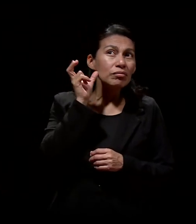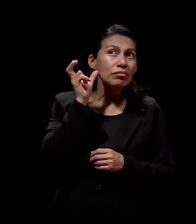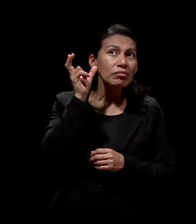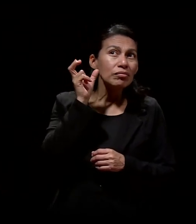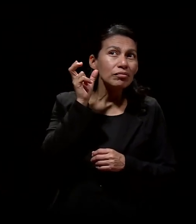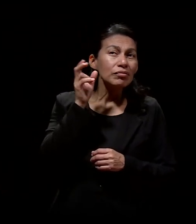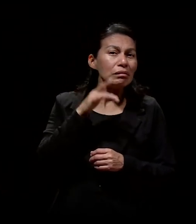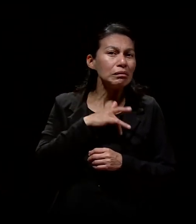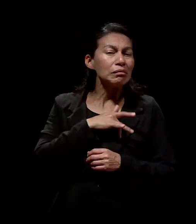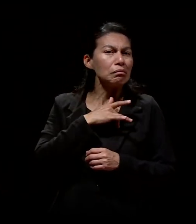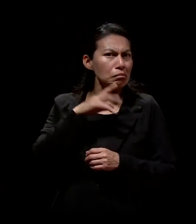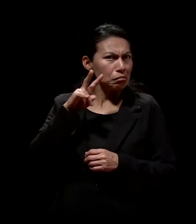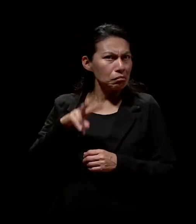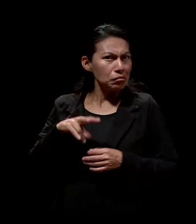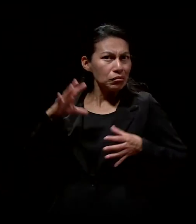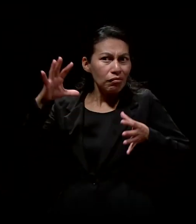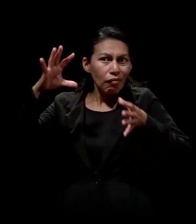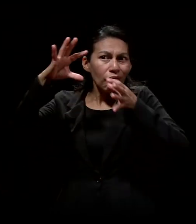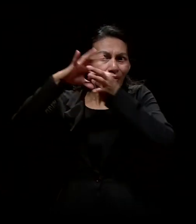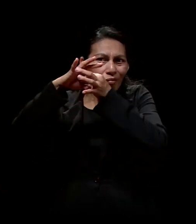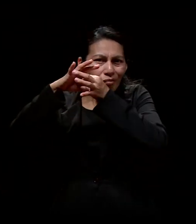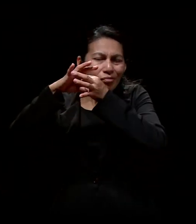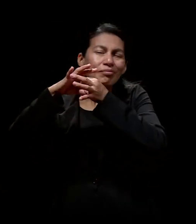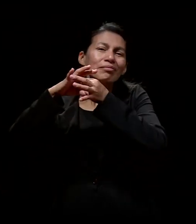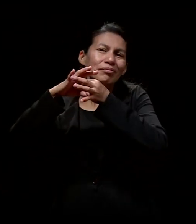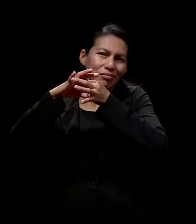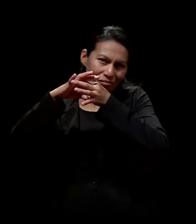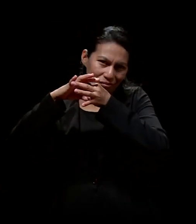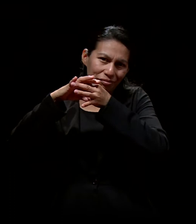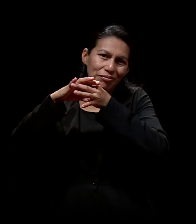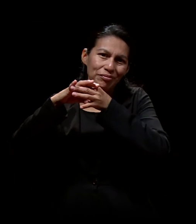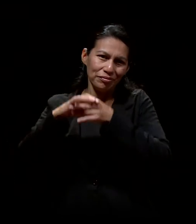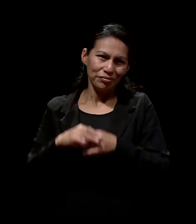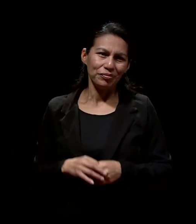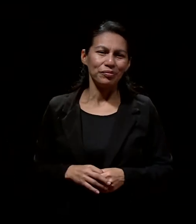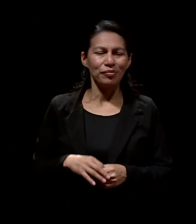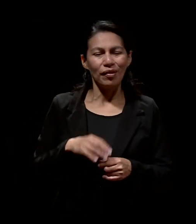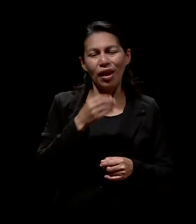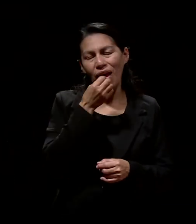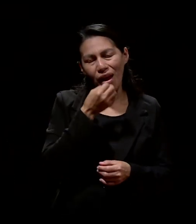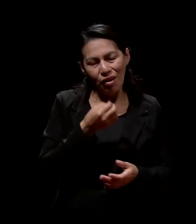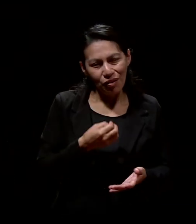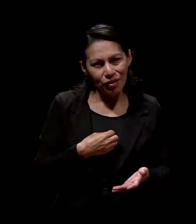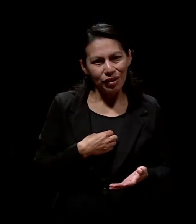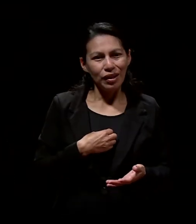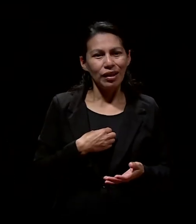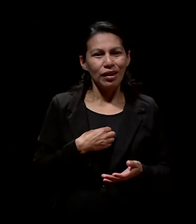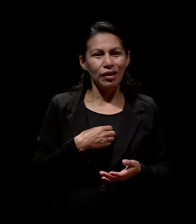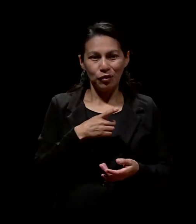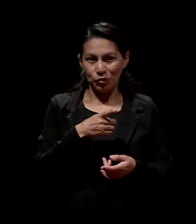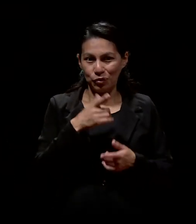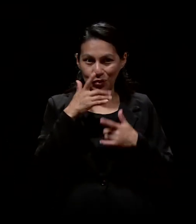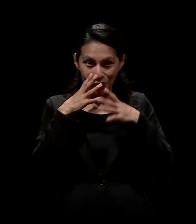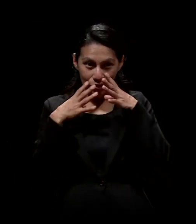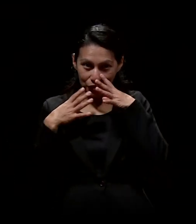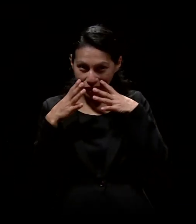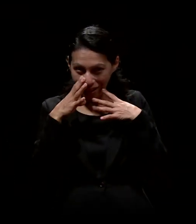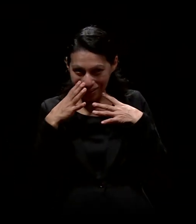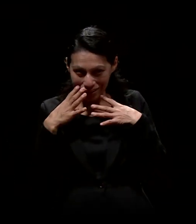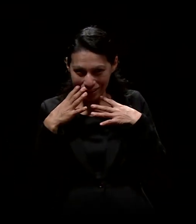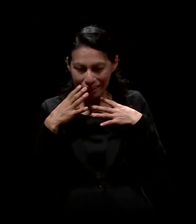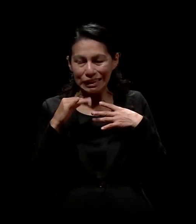receptiva a la voz del Espíritu de Dios. Por eso te sintonizaste con ese plan, aunque,